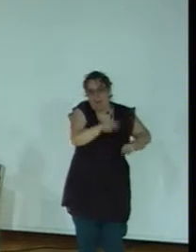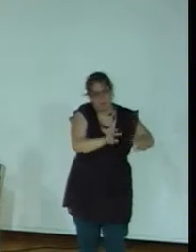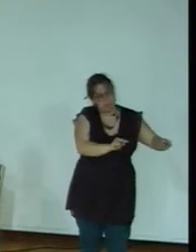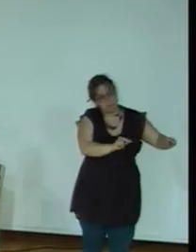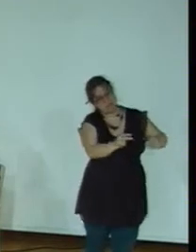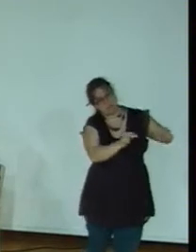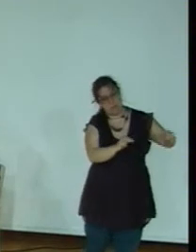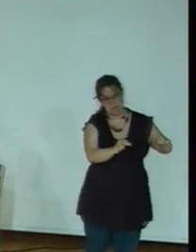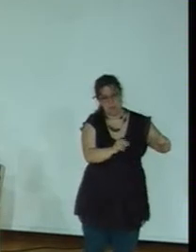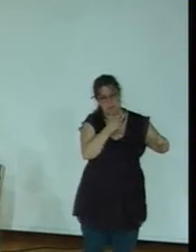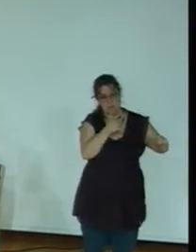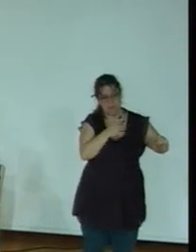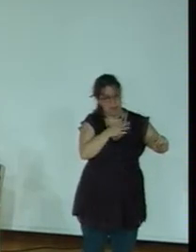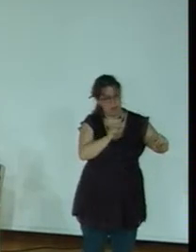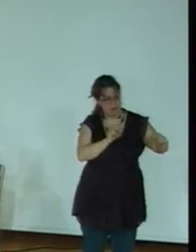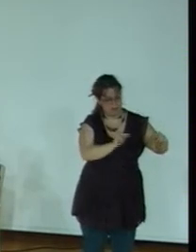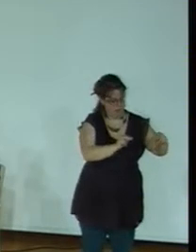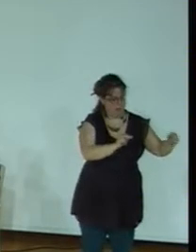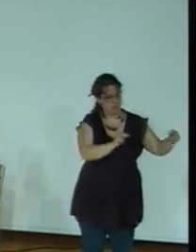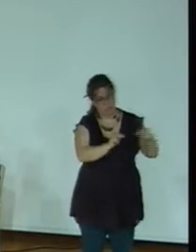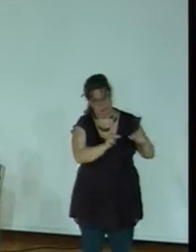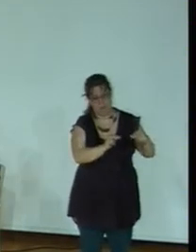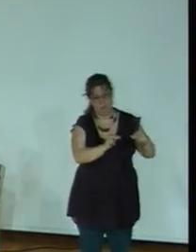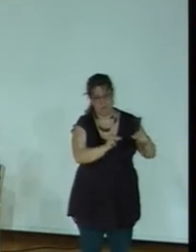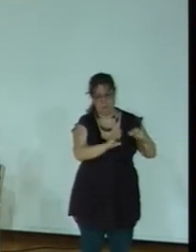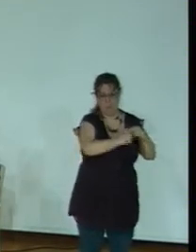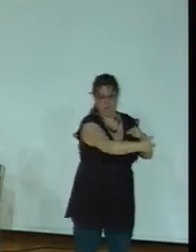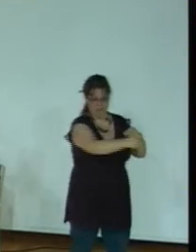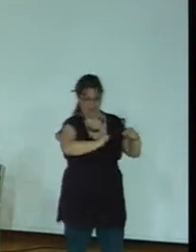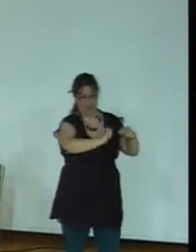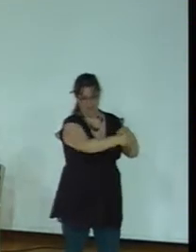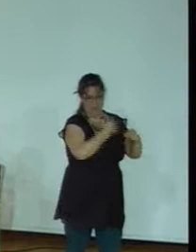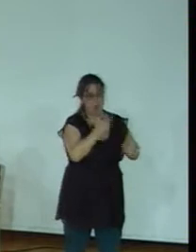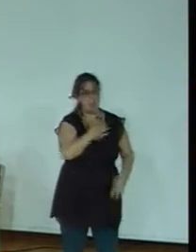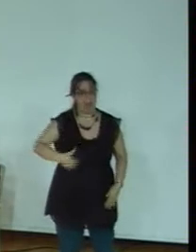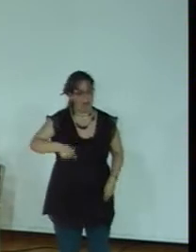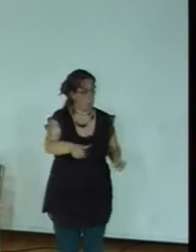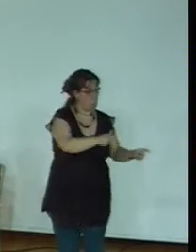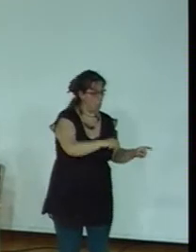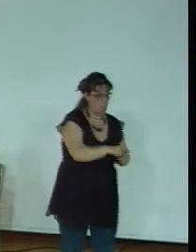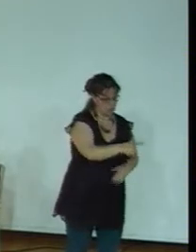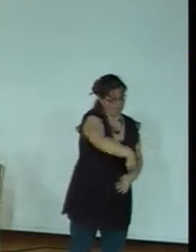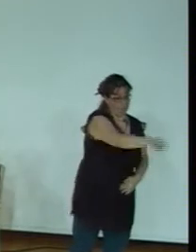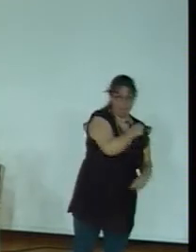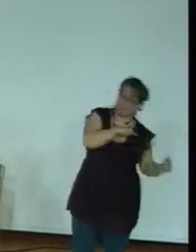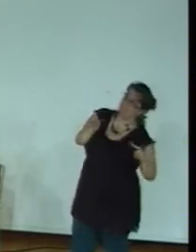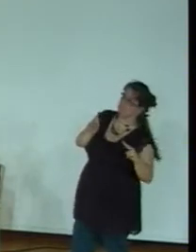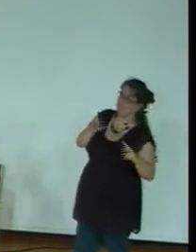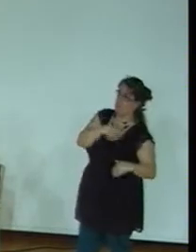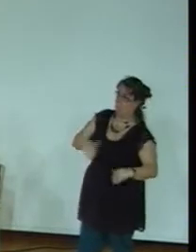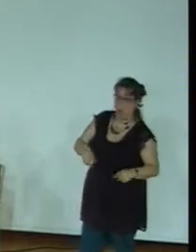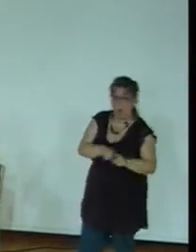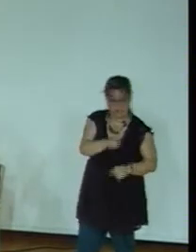surveillance était réciproque. Par exemple, le maire savait tout ce que faisaient ses administrés, mais c'était réciproque. Et il y avait surtout le fait qu'on en était